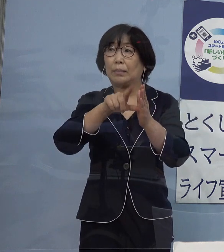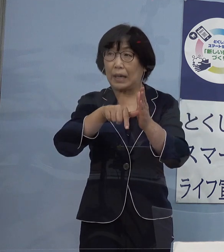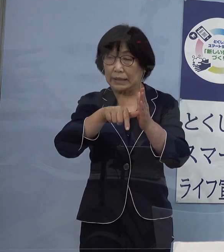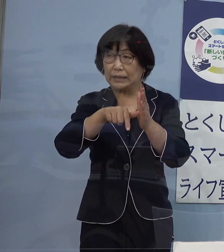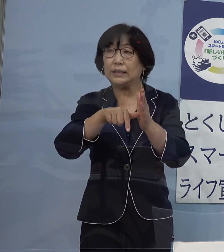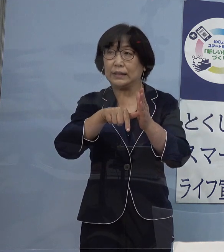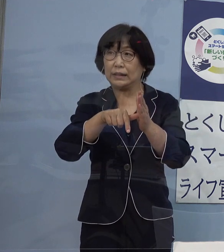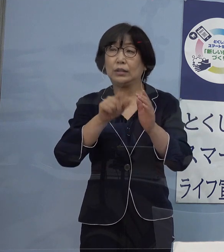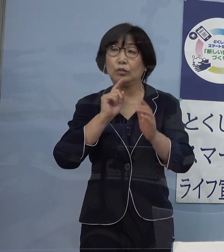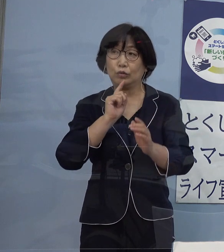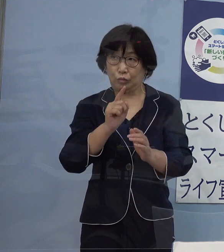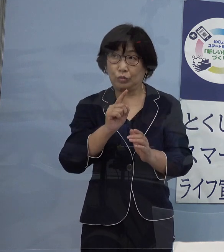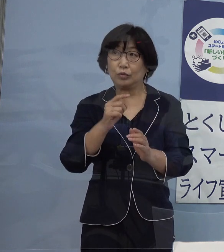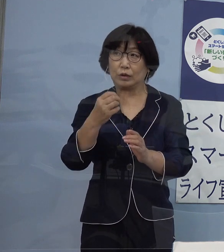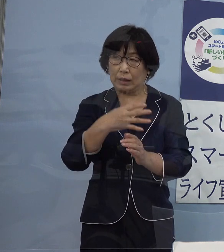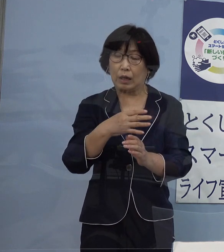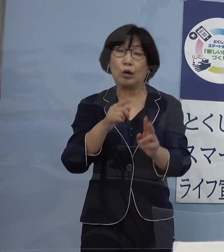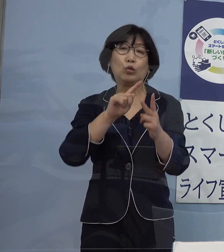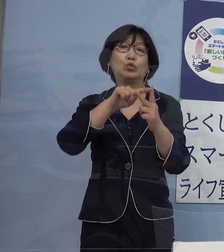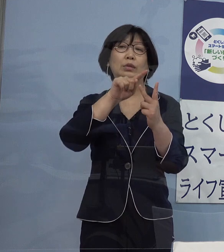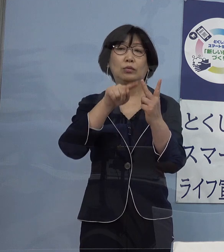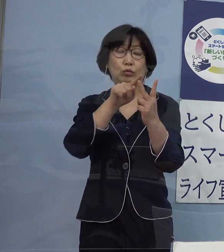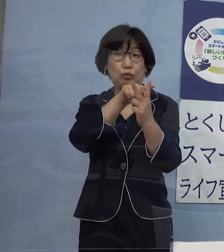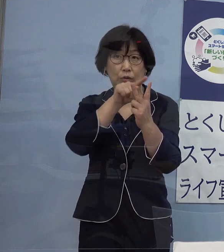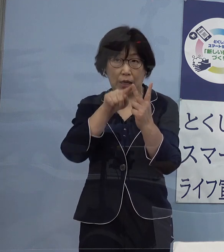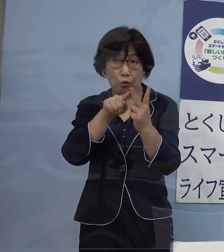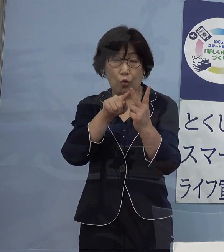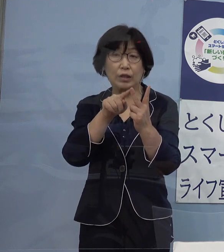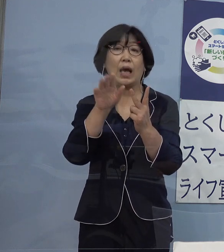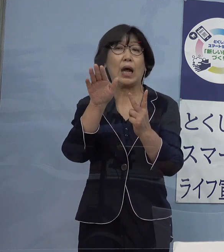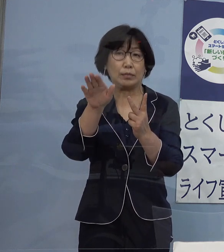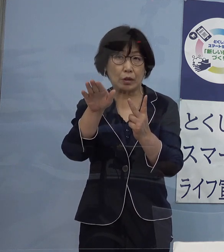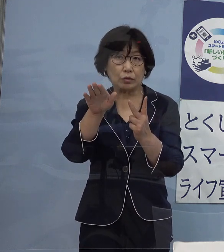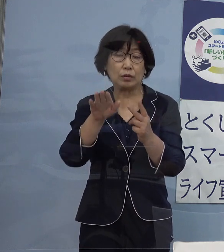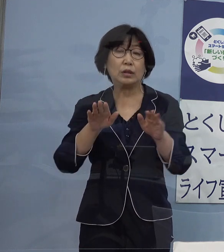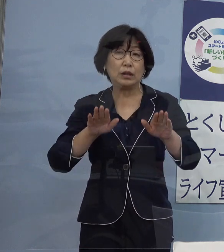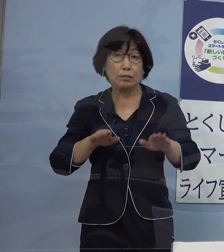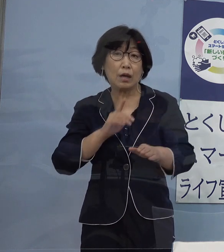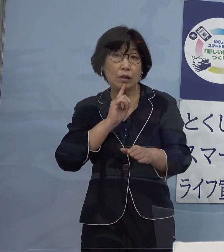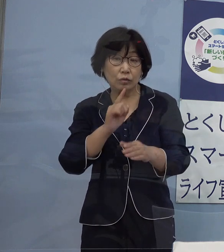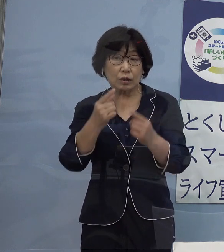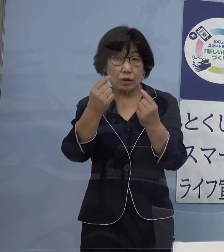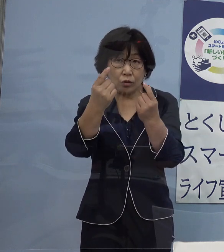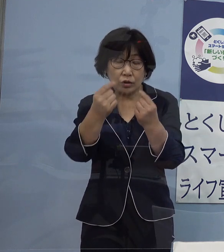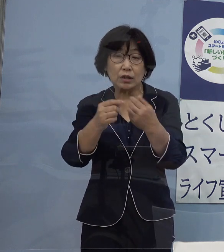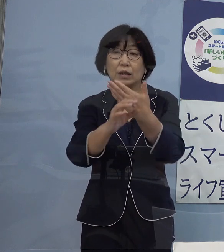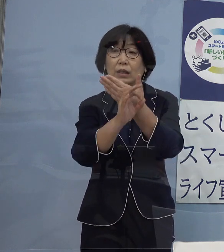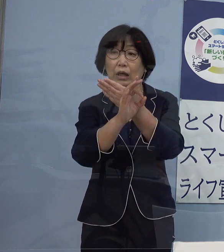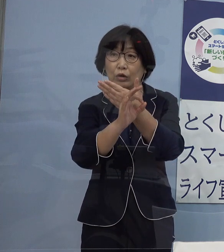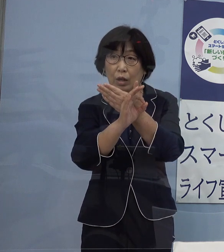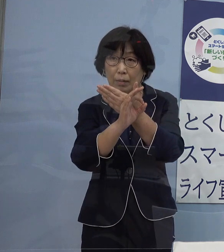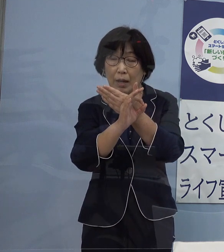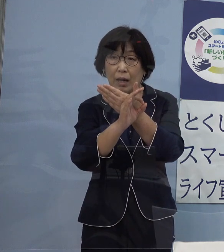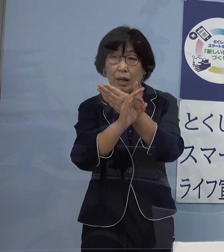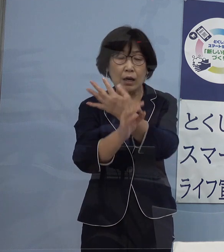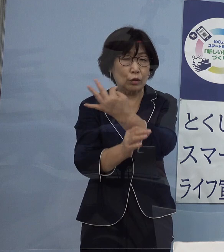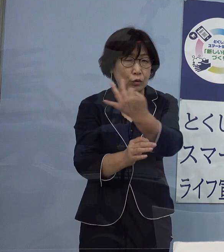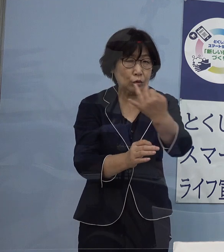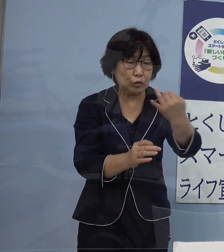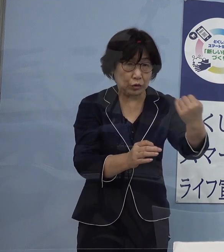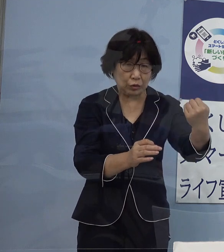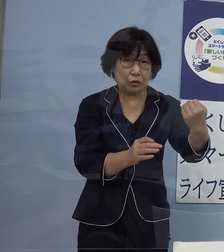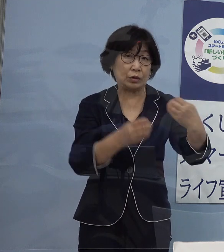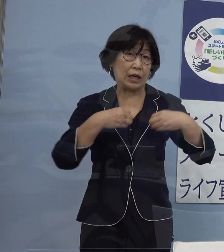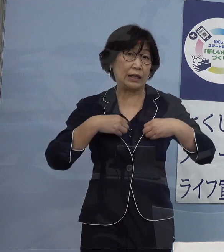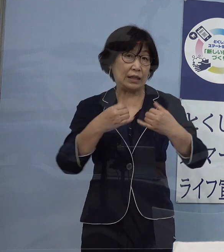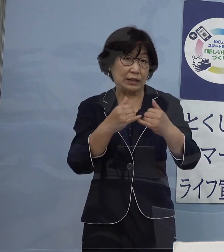ない というか。2通りあります、はい。今申し上げたように、例えば、そこで複数出て、